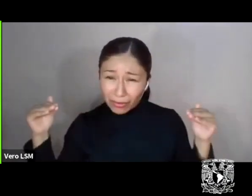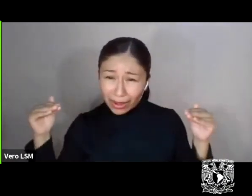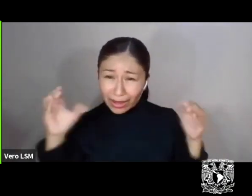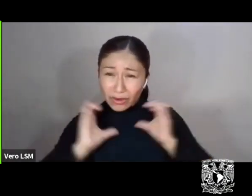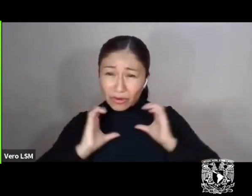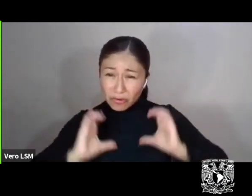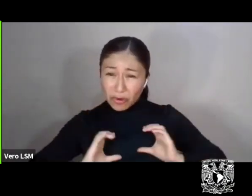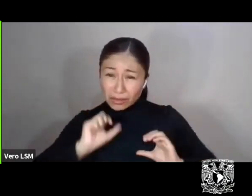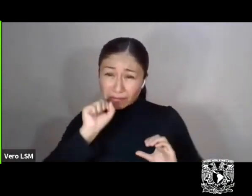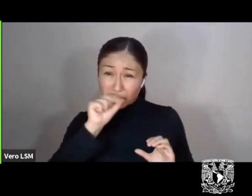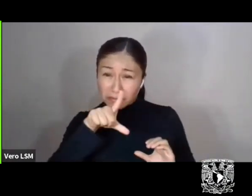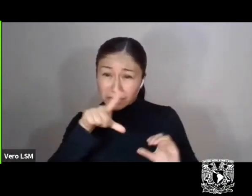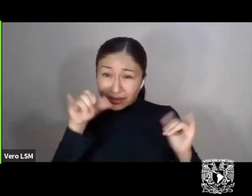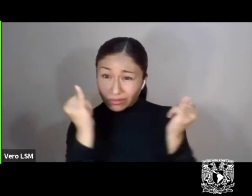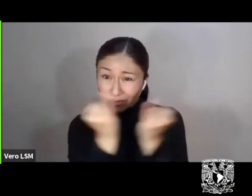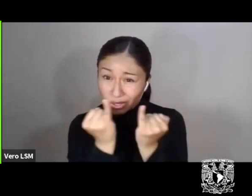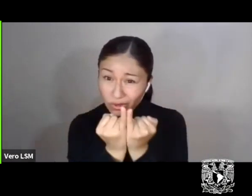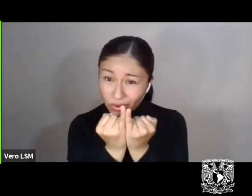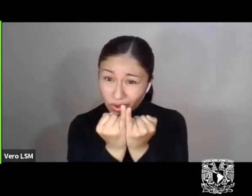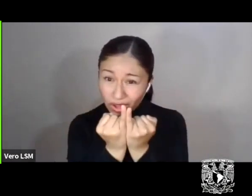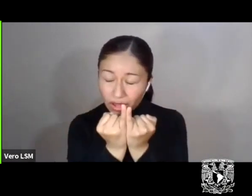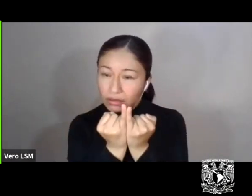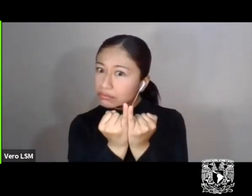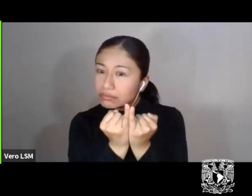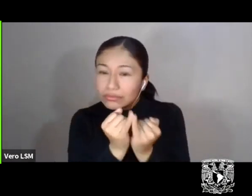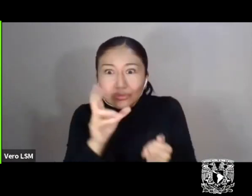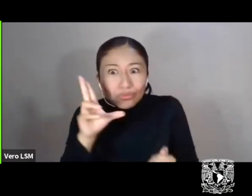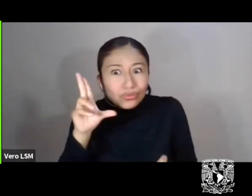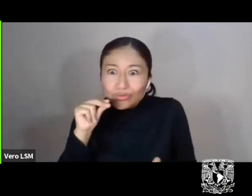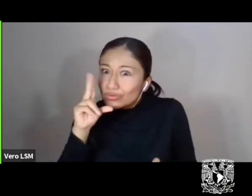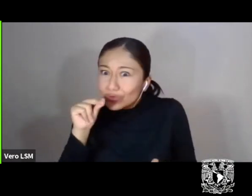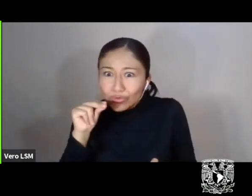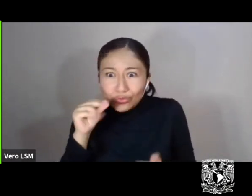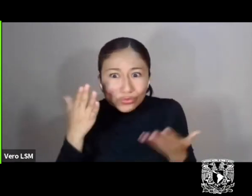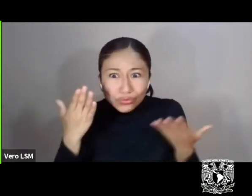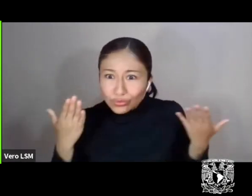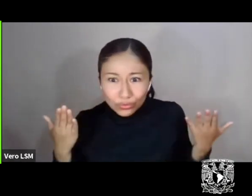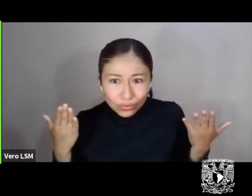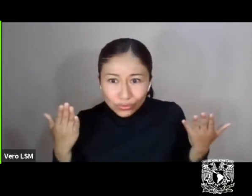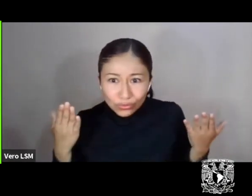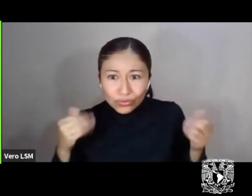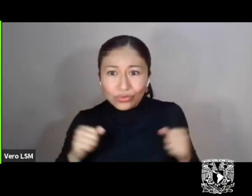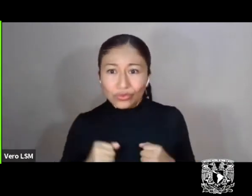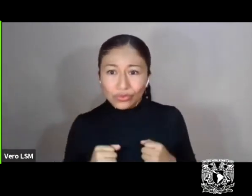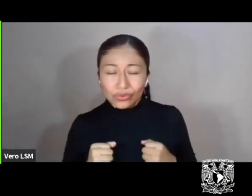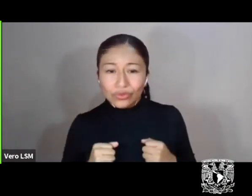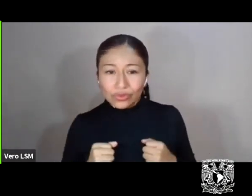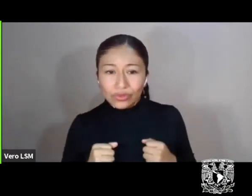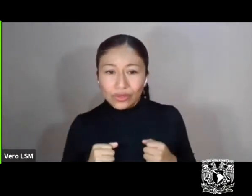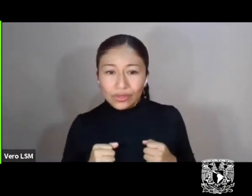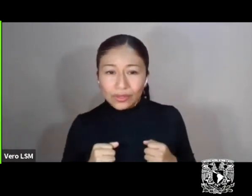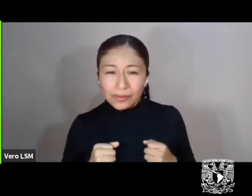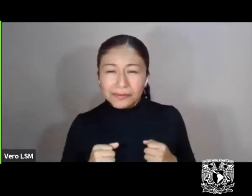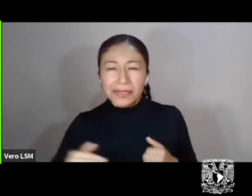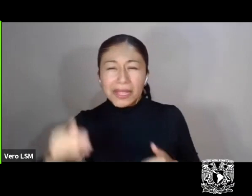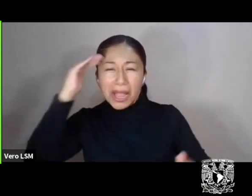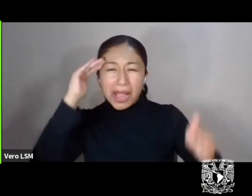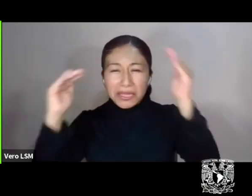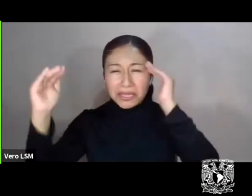embargo, ¿no? Creo que lo que hace el dispositivo de la inclusión es sacar ese beneficio